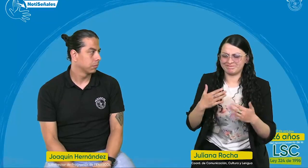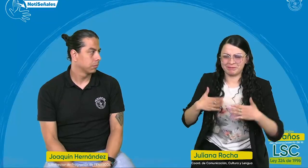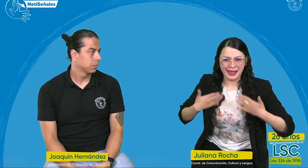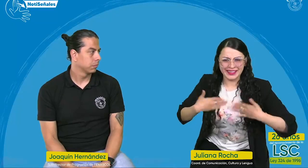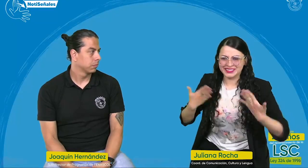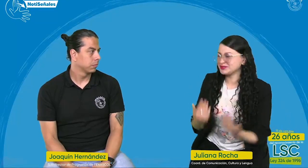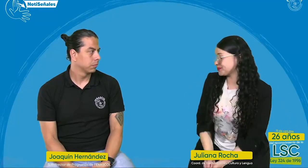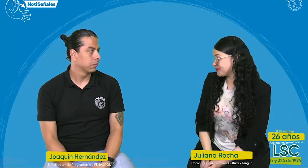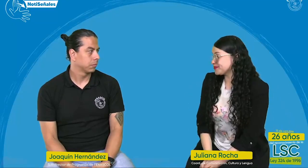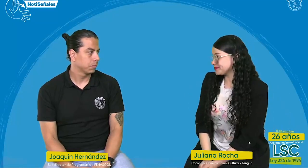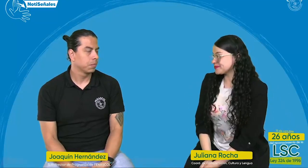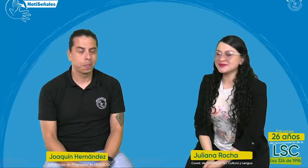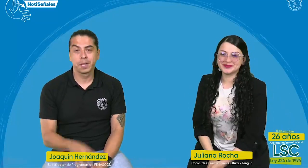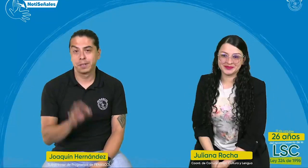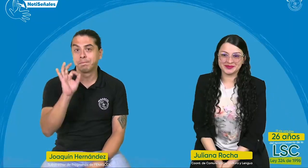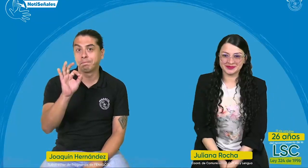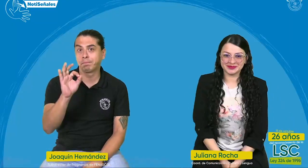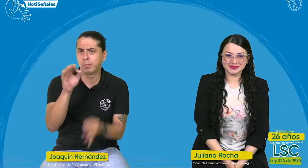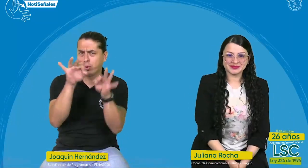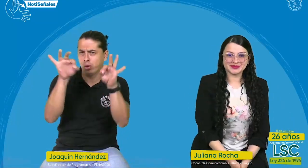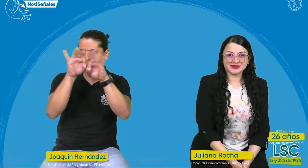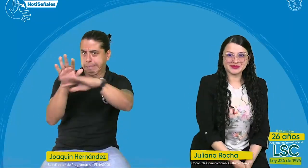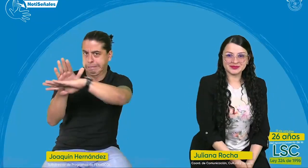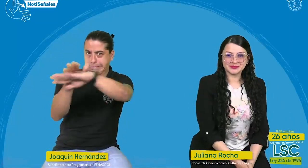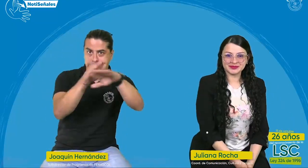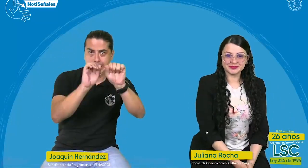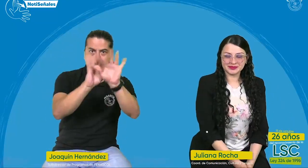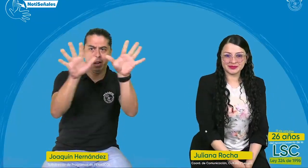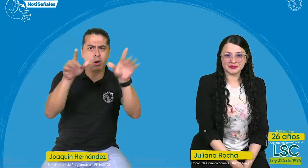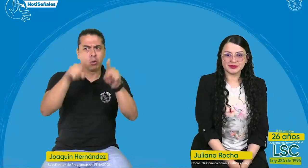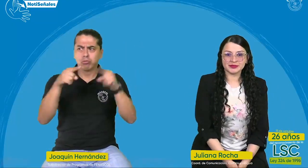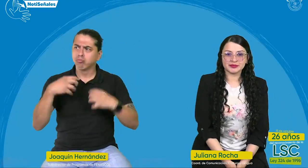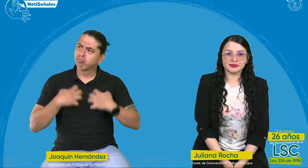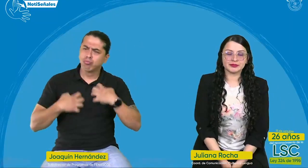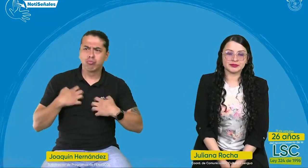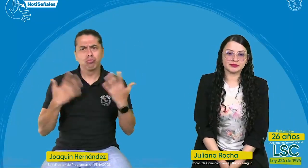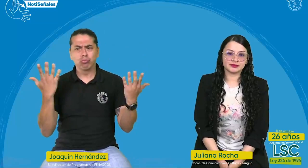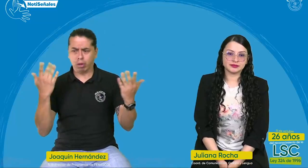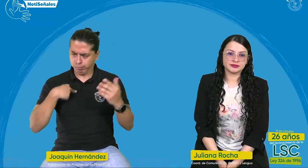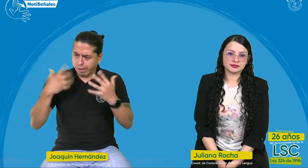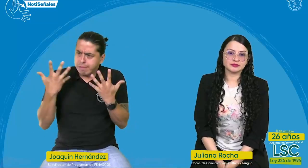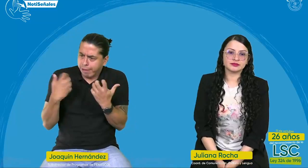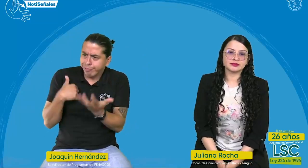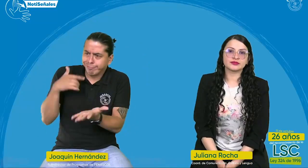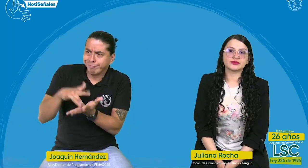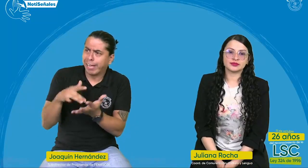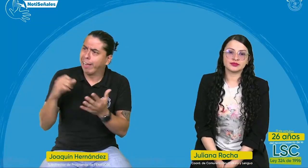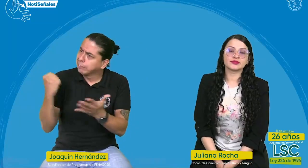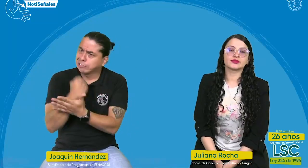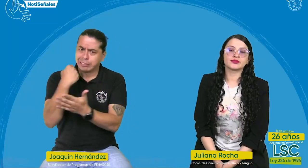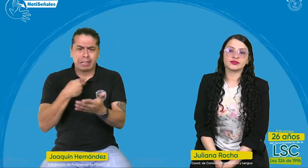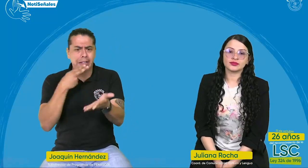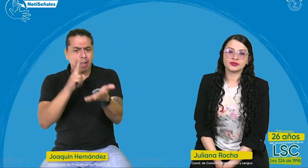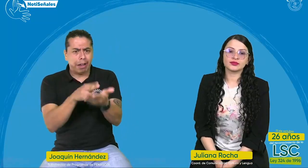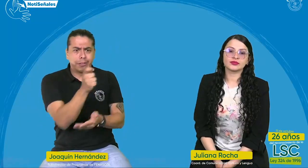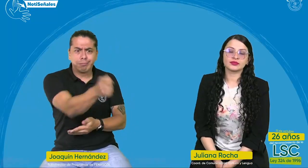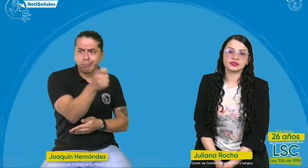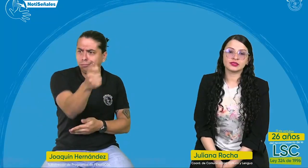unos talleres unos talleres muy interesantes Claro que sí y es muy importante aclarar ciertas dudas porque quizás